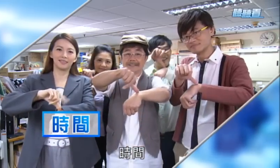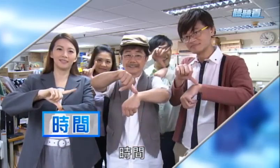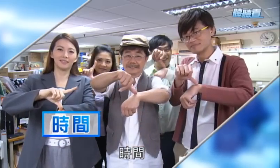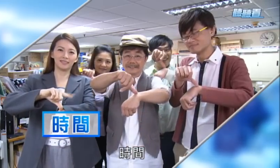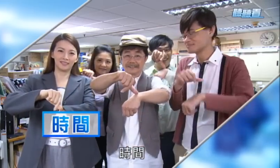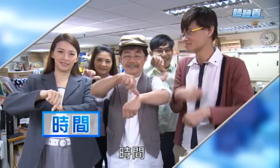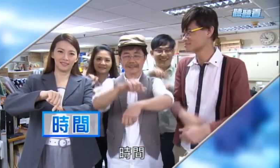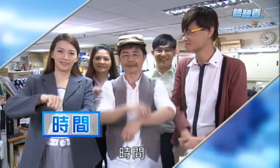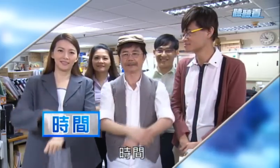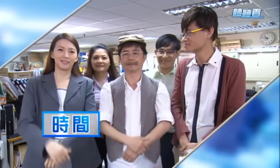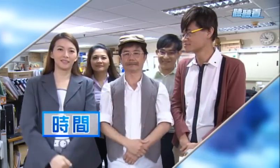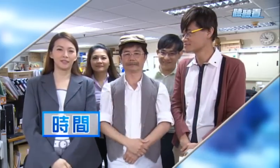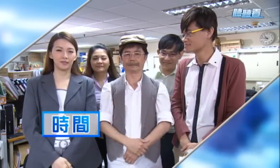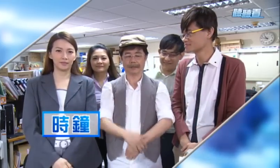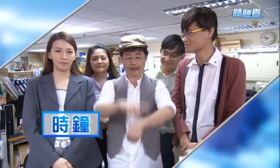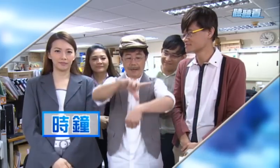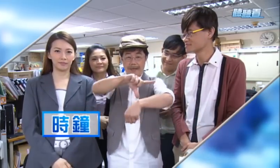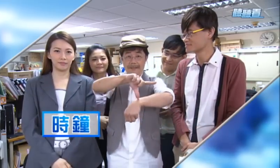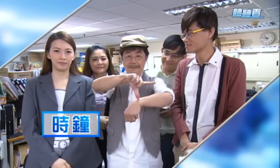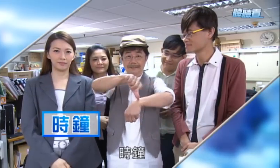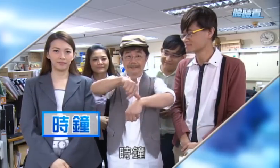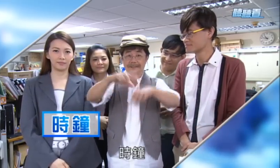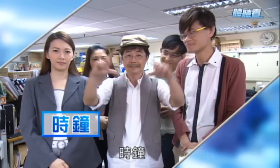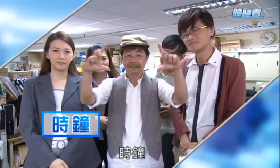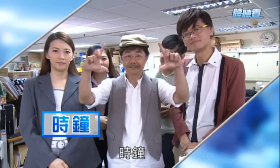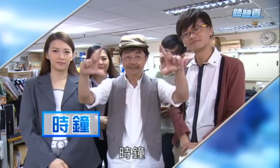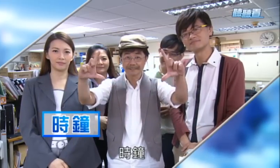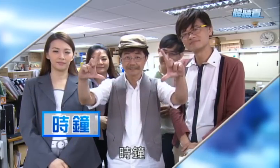时间， 时钟，